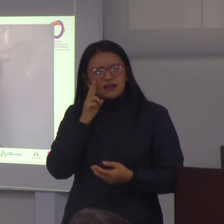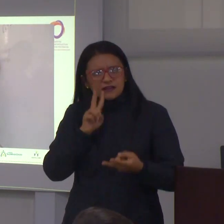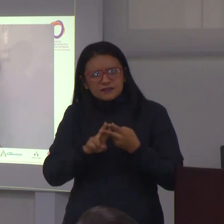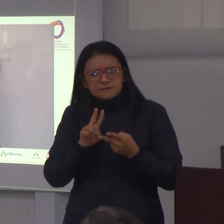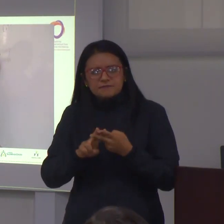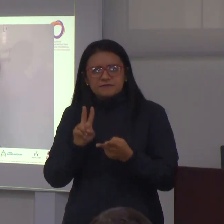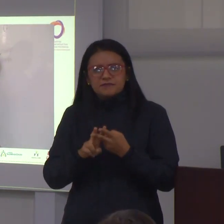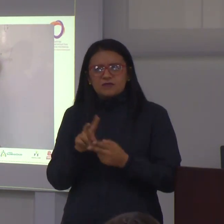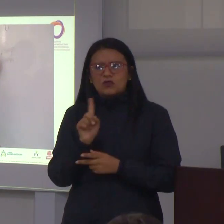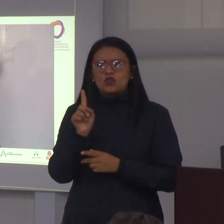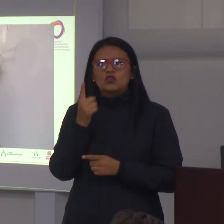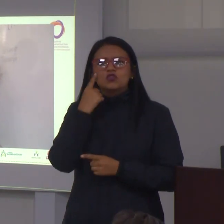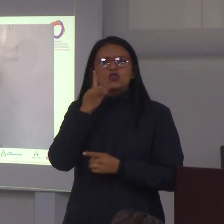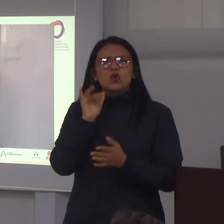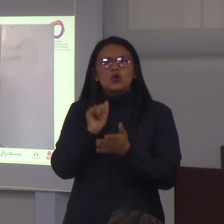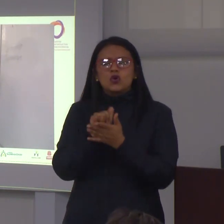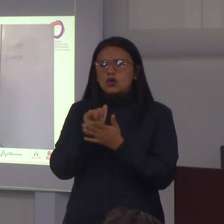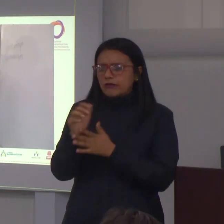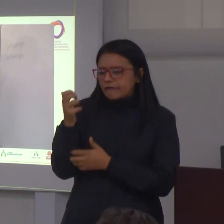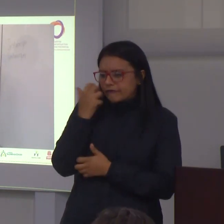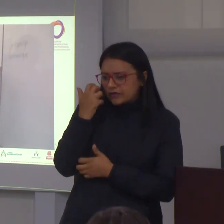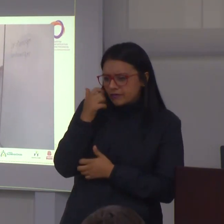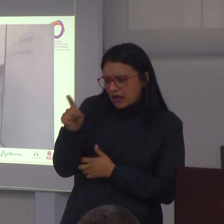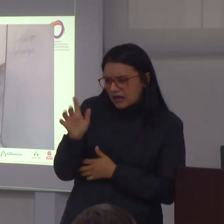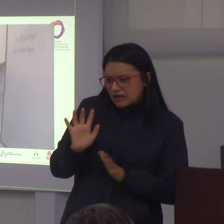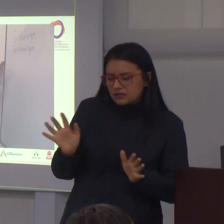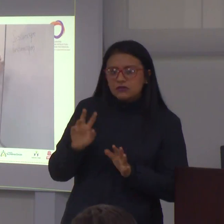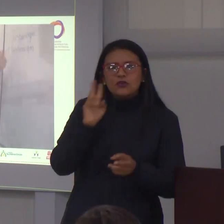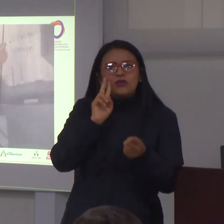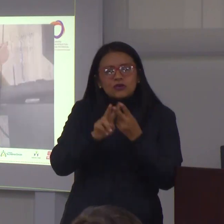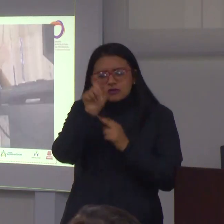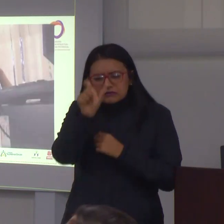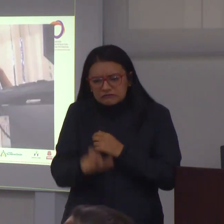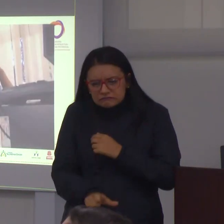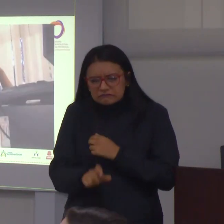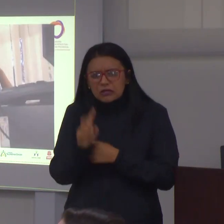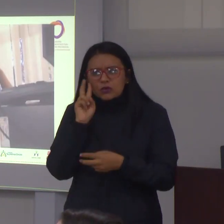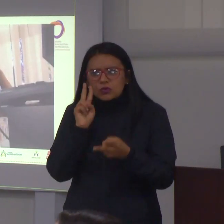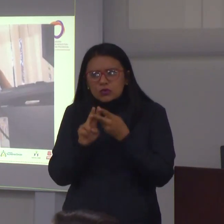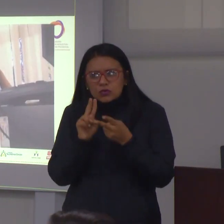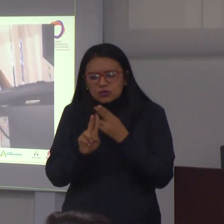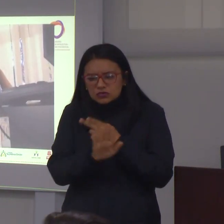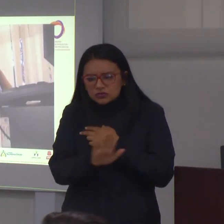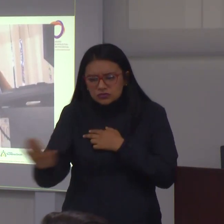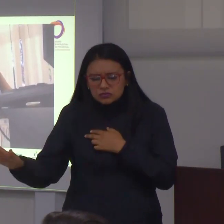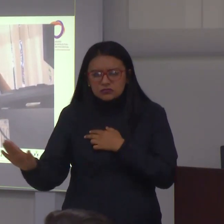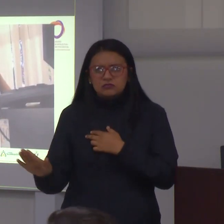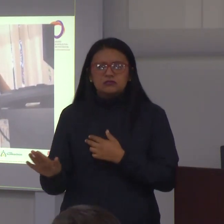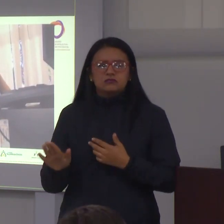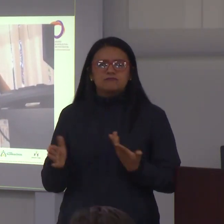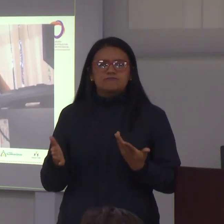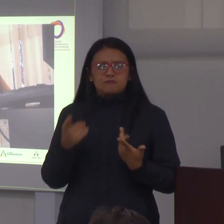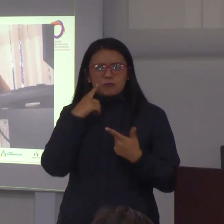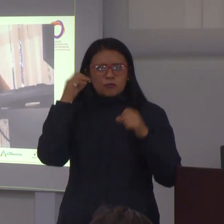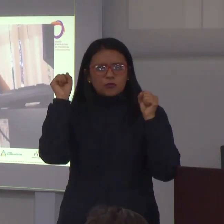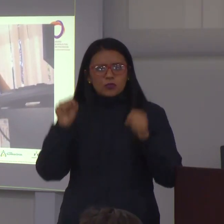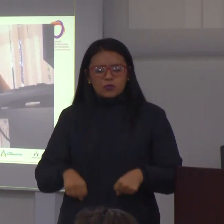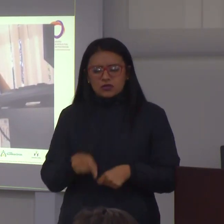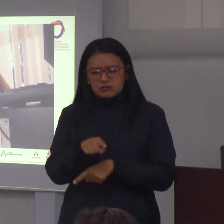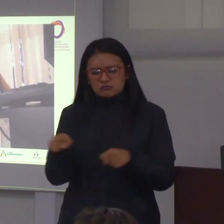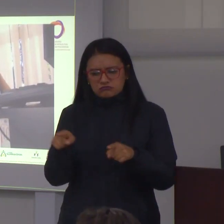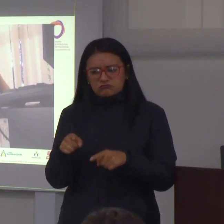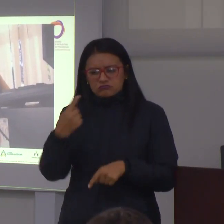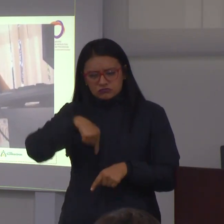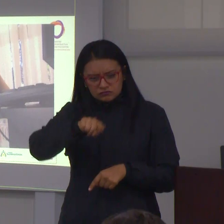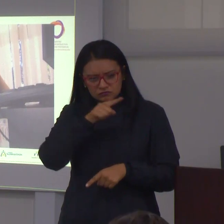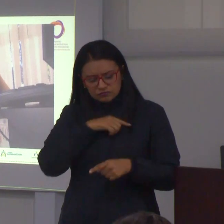que no es solo ver la patronatía, sino conocer a las personas y saber que ellos pueden hacer parte y